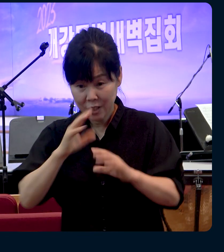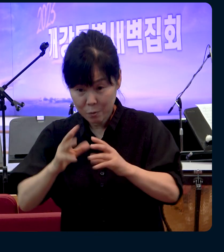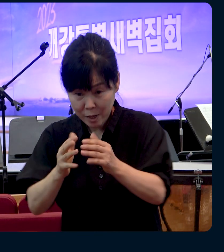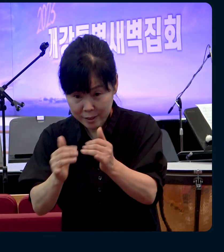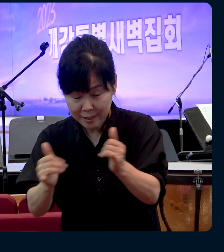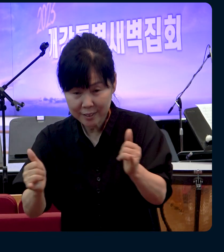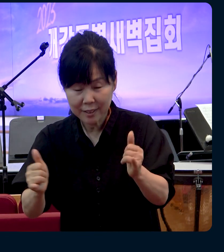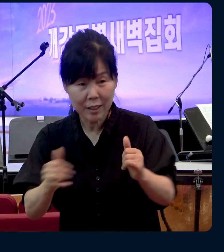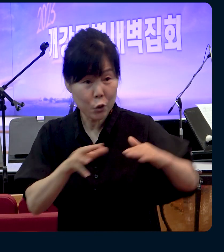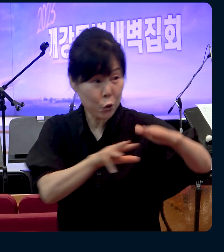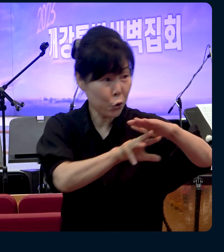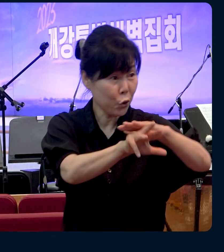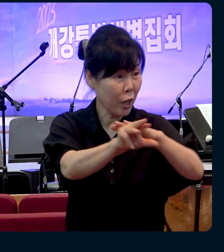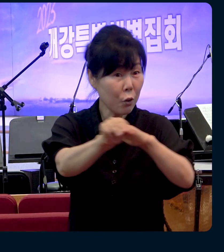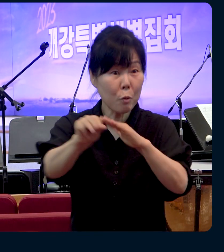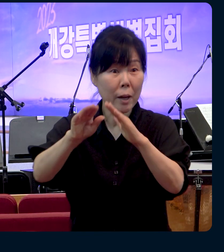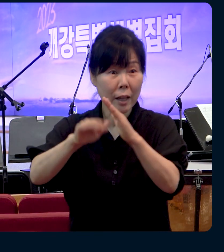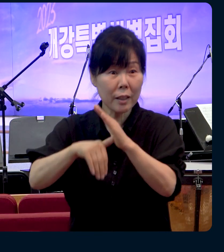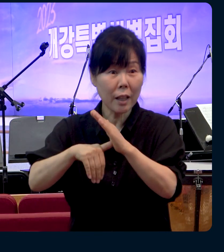이스라엘 백성들이